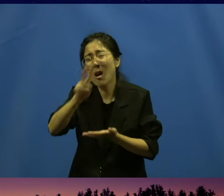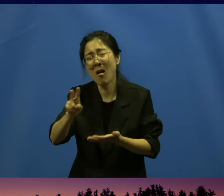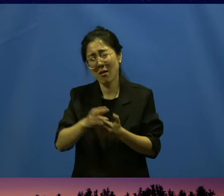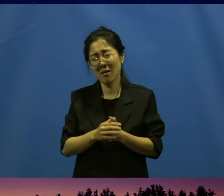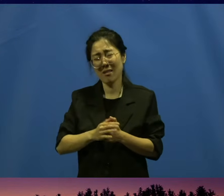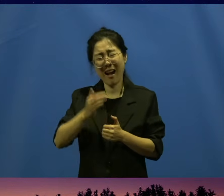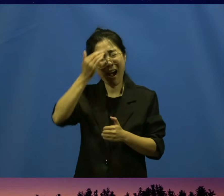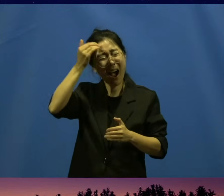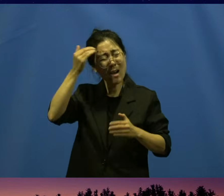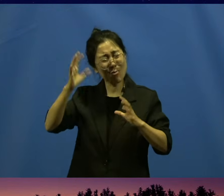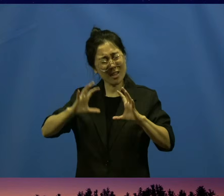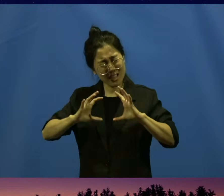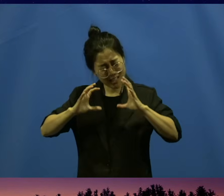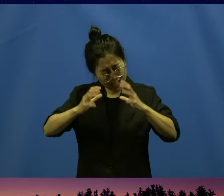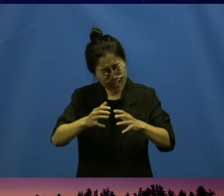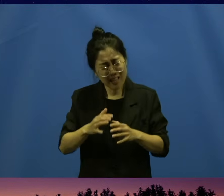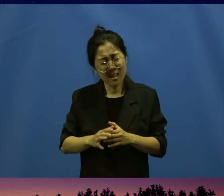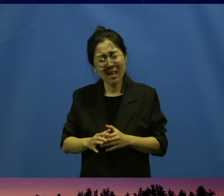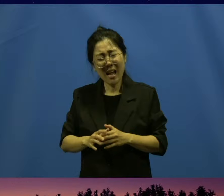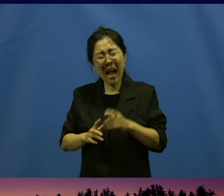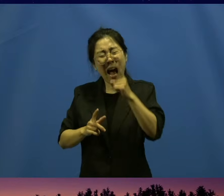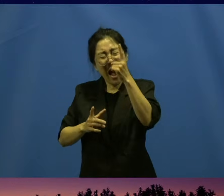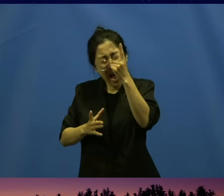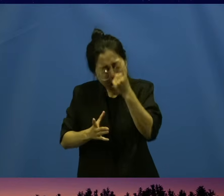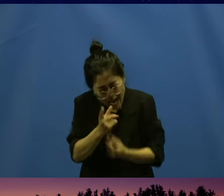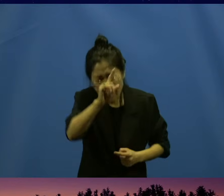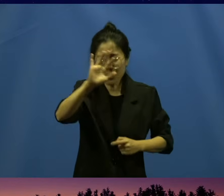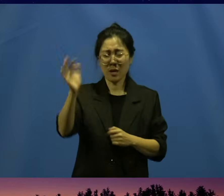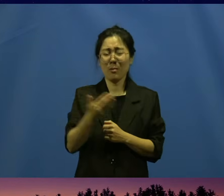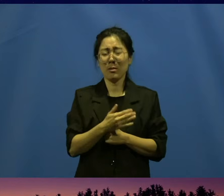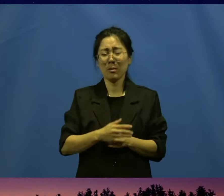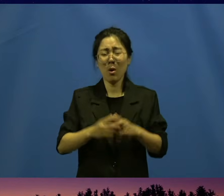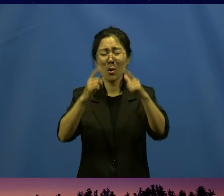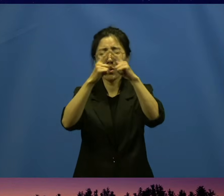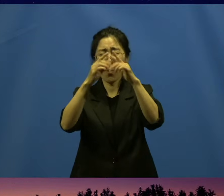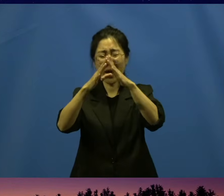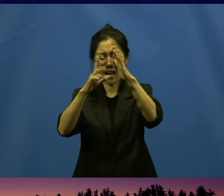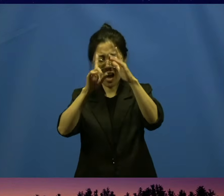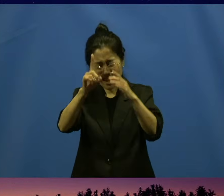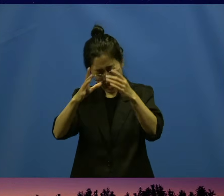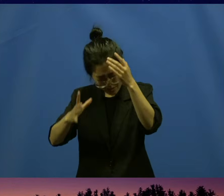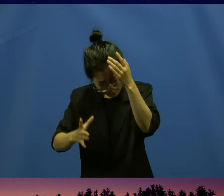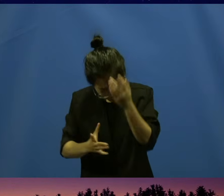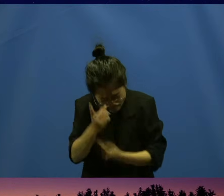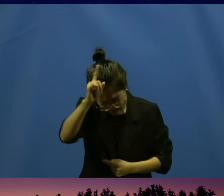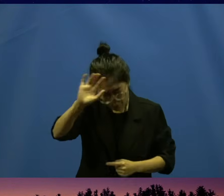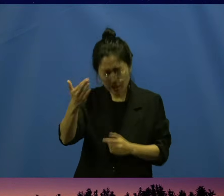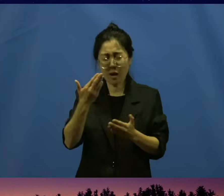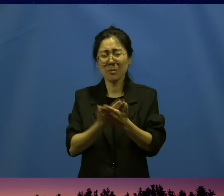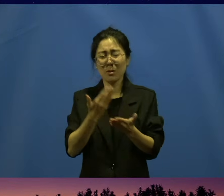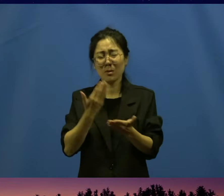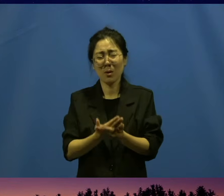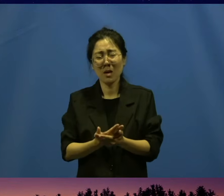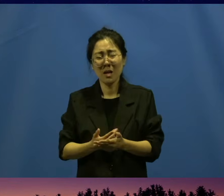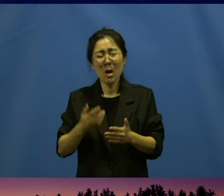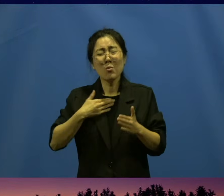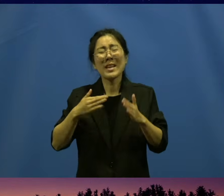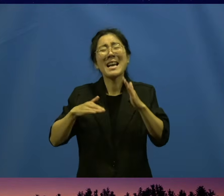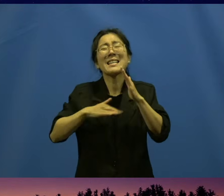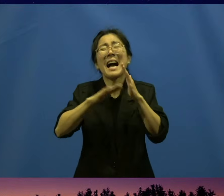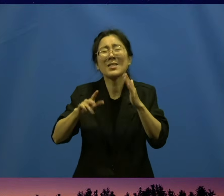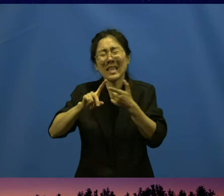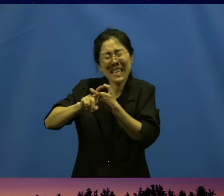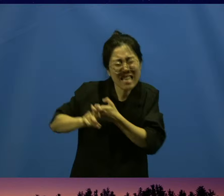대한민국이 하나 되게 하여 주시옵소서. 교회가 하나 되게 하여 주시옵소서. 우리의 가정이 하나 되게